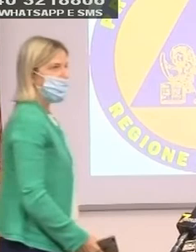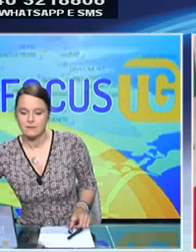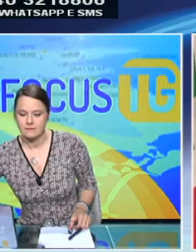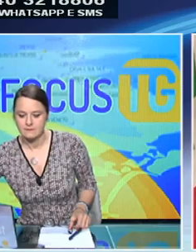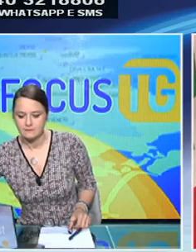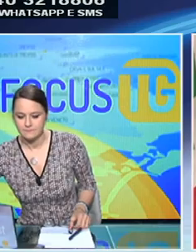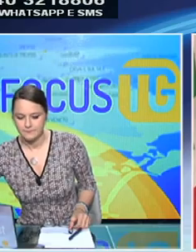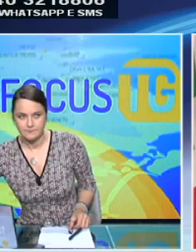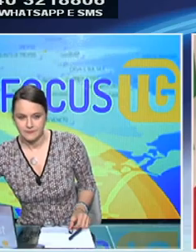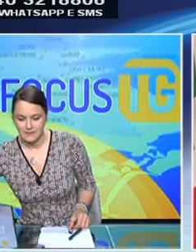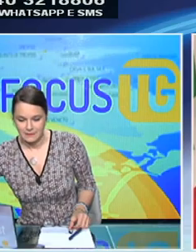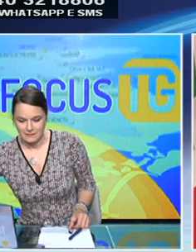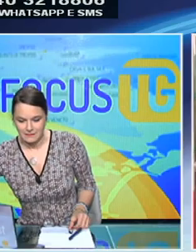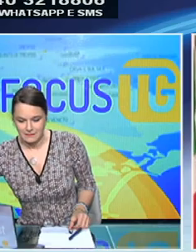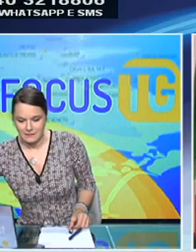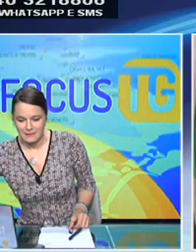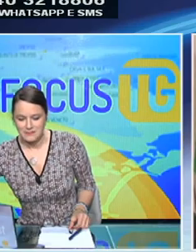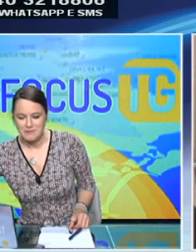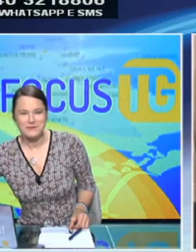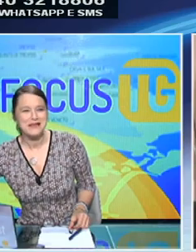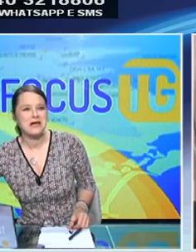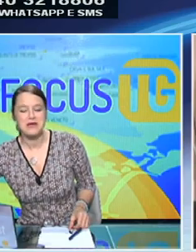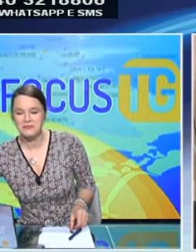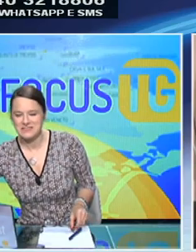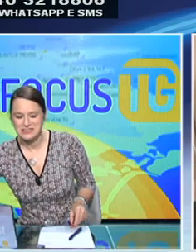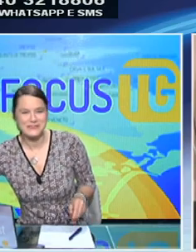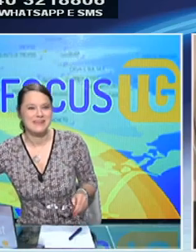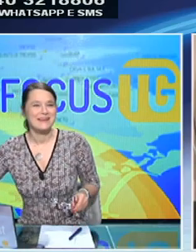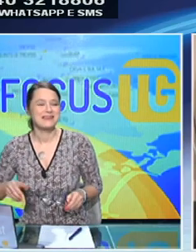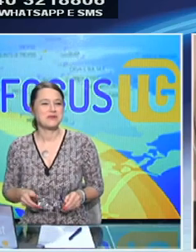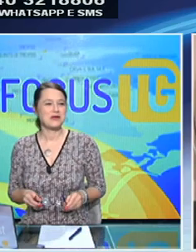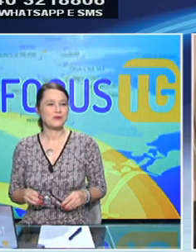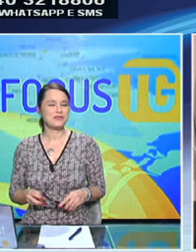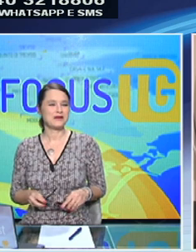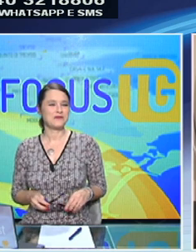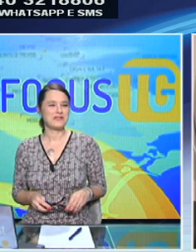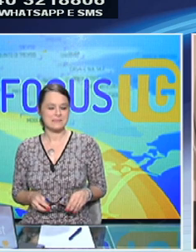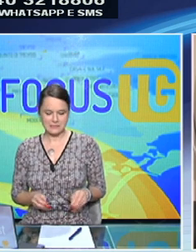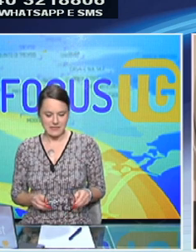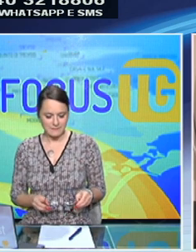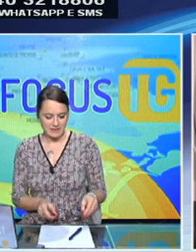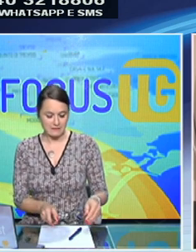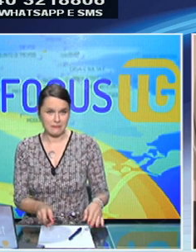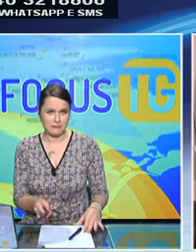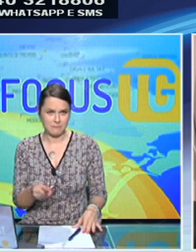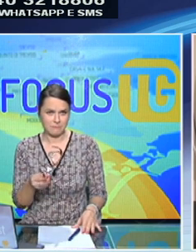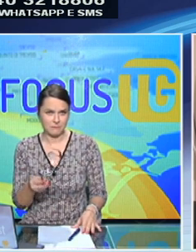Angelo, ma Curzio che fine ha fatto nella vita? Non so. Abbiamo visto, si è appena conclusa la conferenza